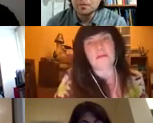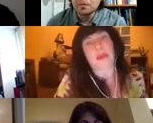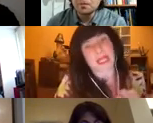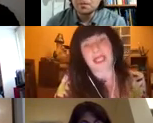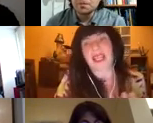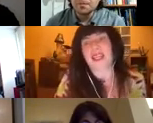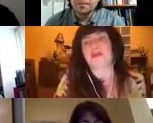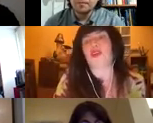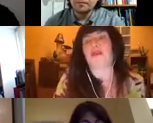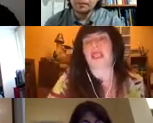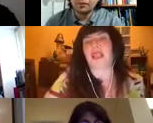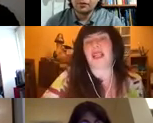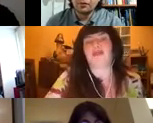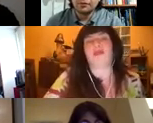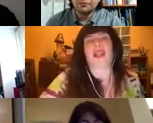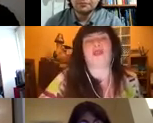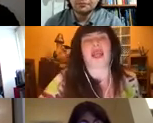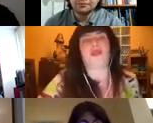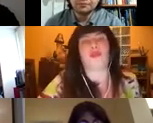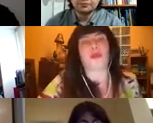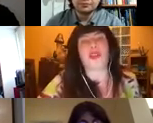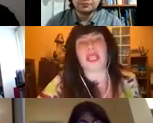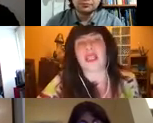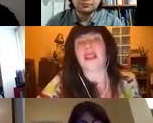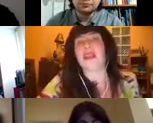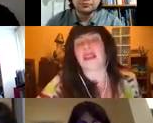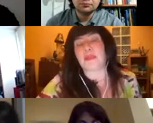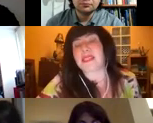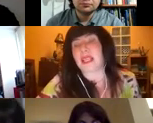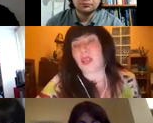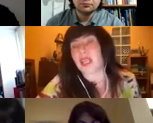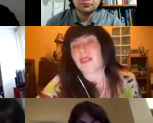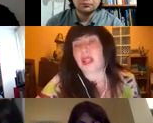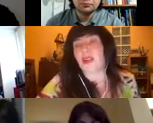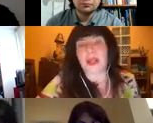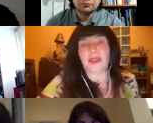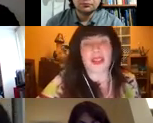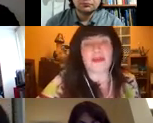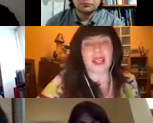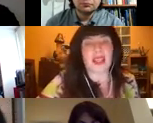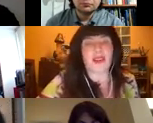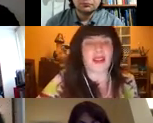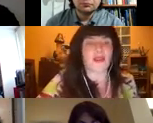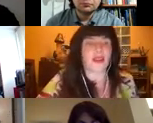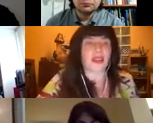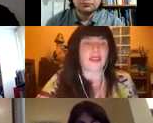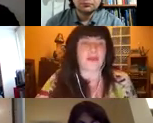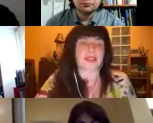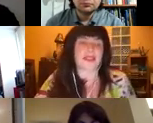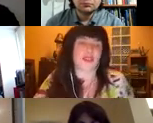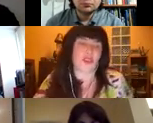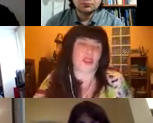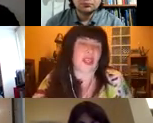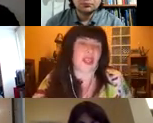y a partir de la descripción gramatical que fuimos elaborando, pudimos tener representaciones que vamos a ir compartiendo también aquí a lo largo de